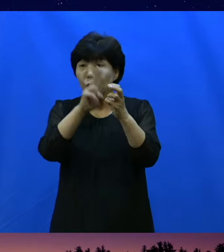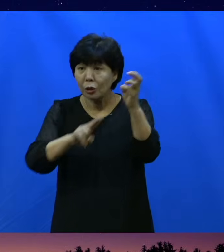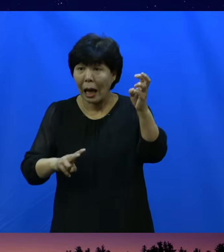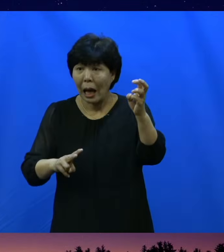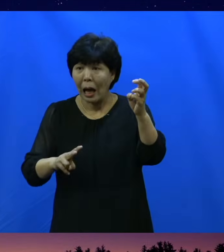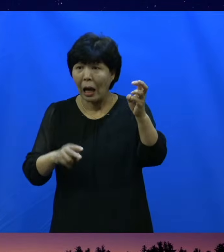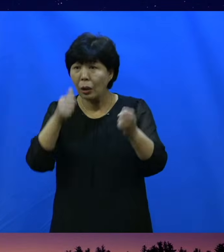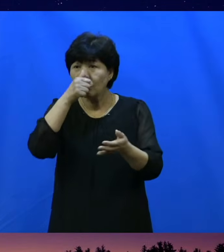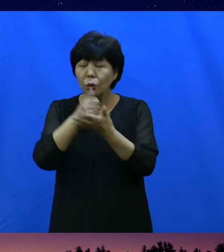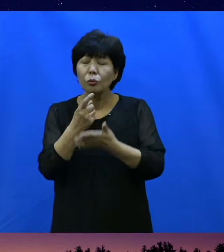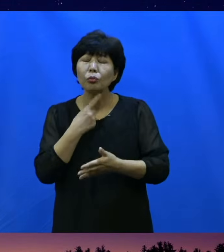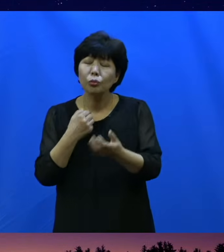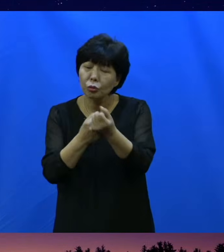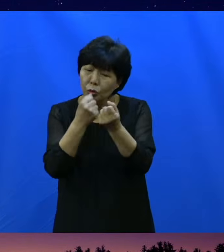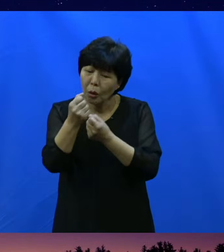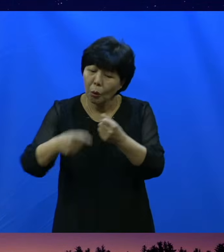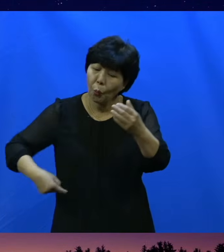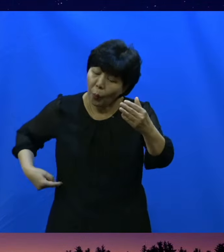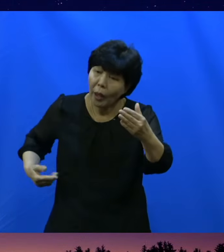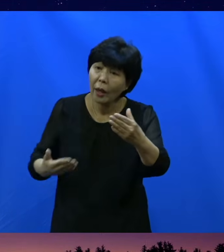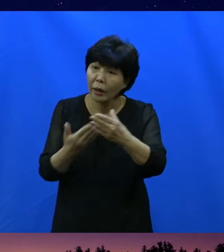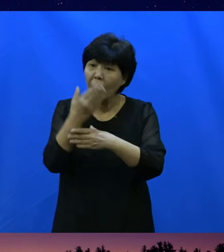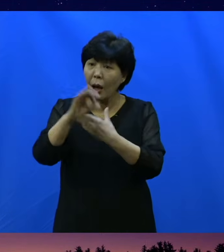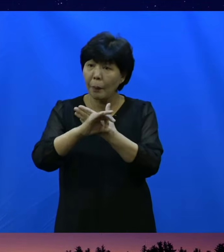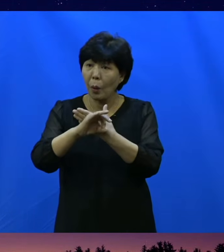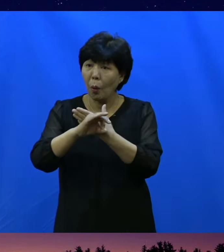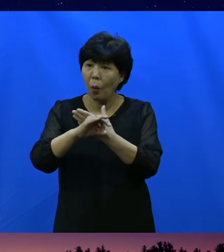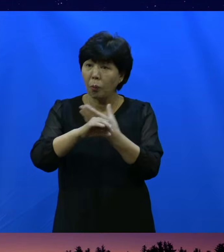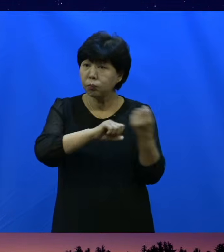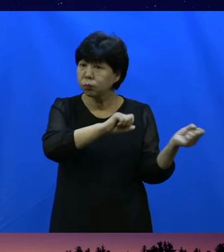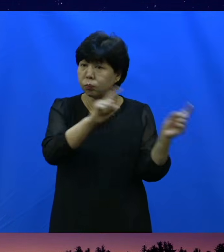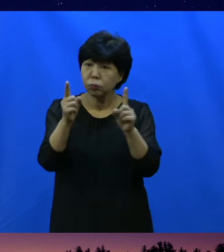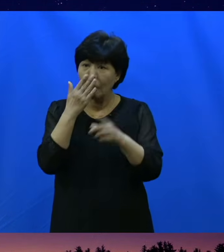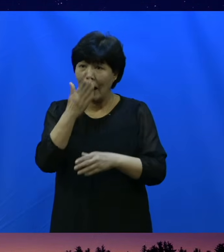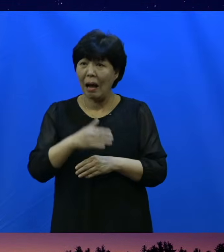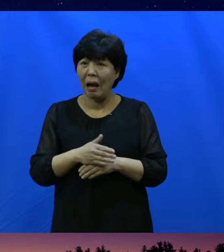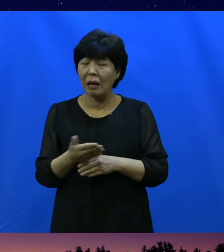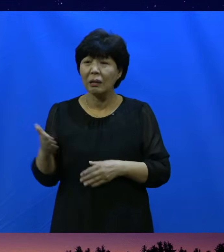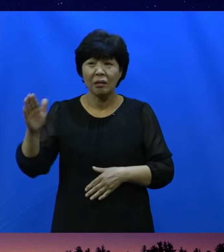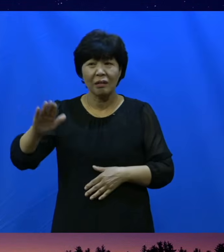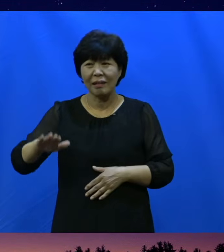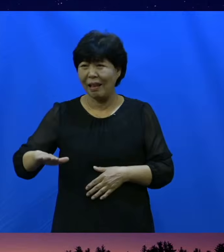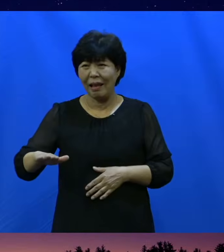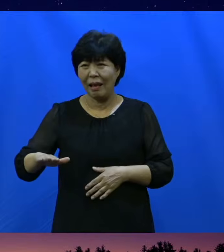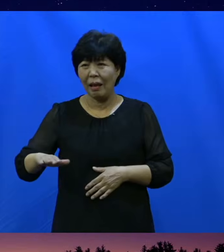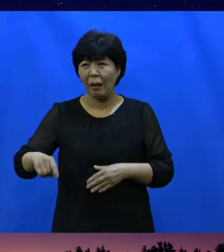회개했다면 살죠. 근데 뭐예요? 그런 마귀의